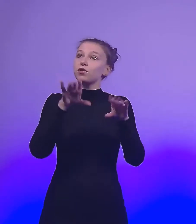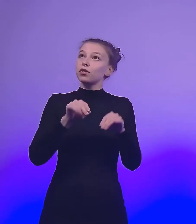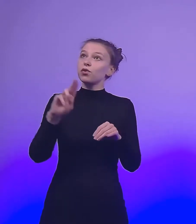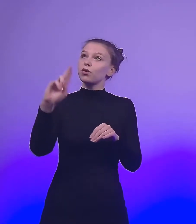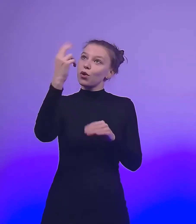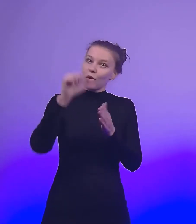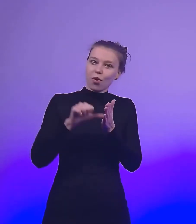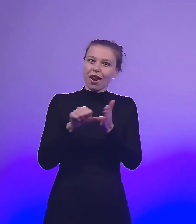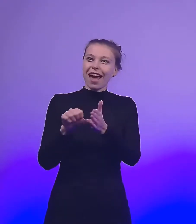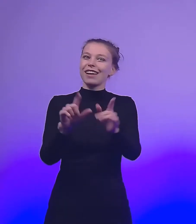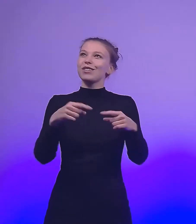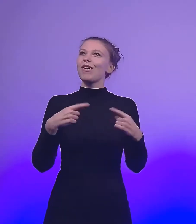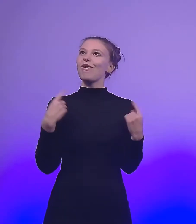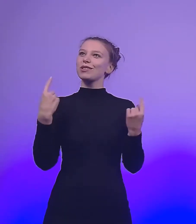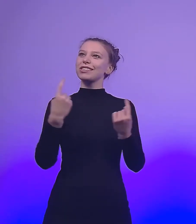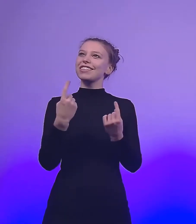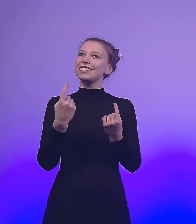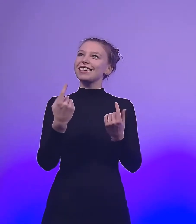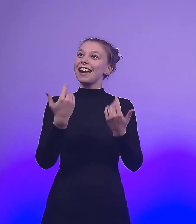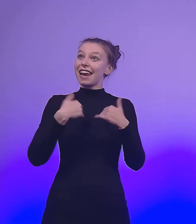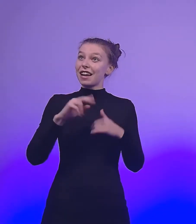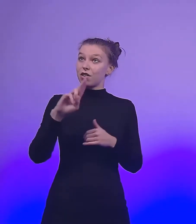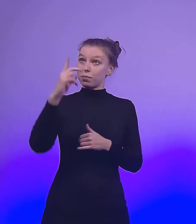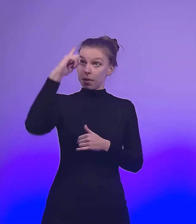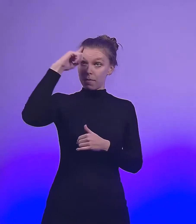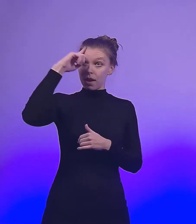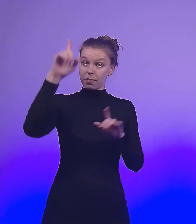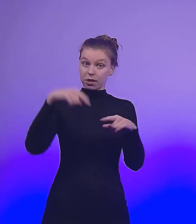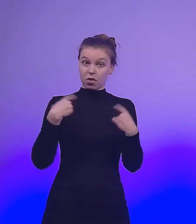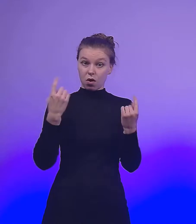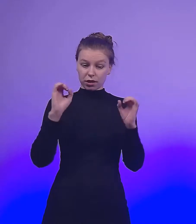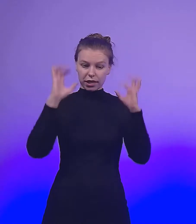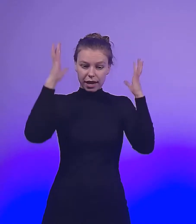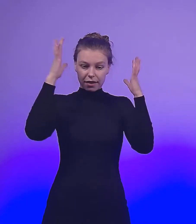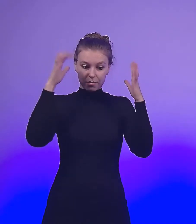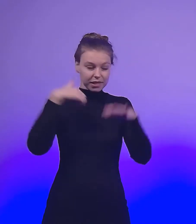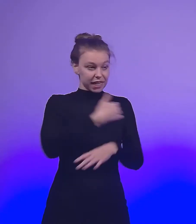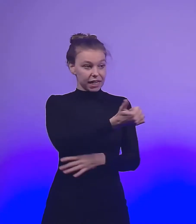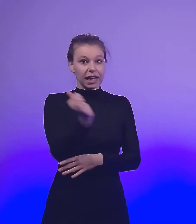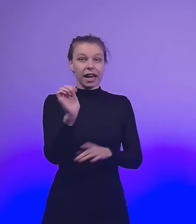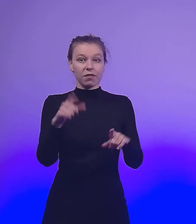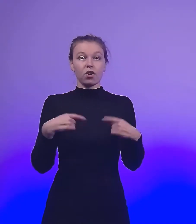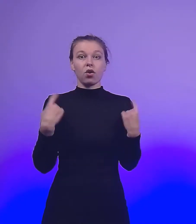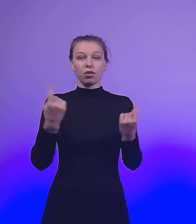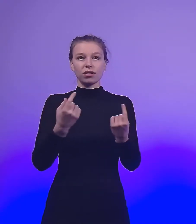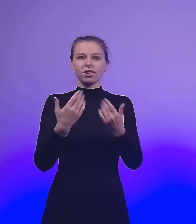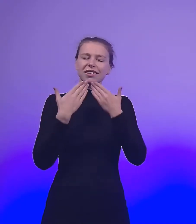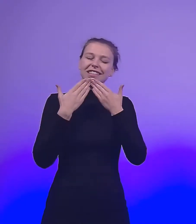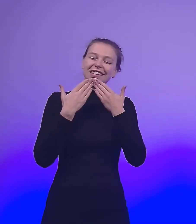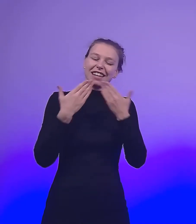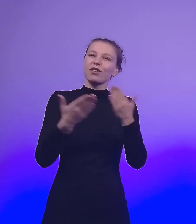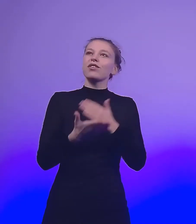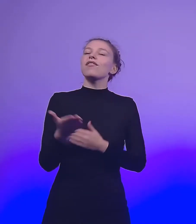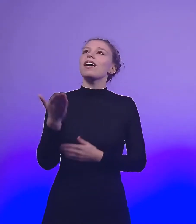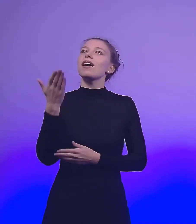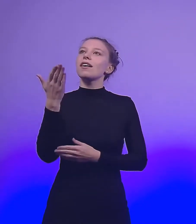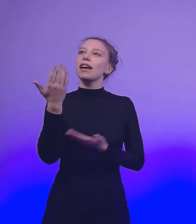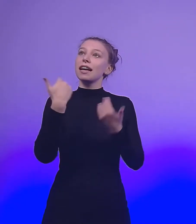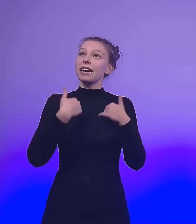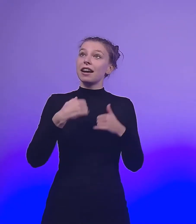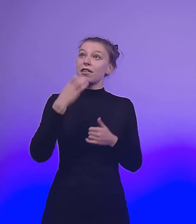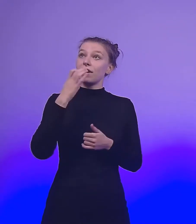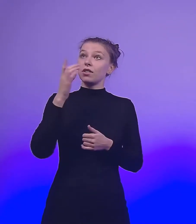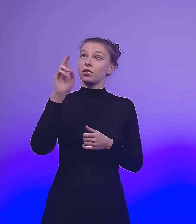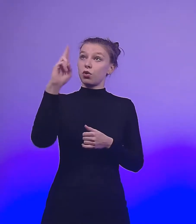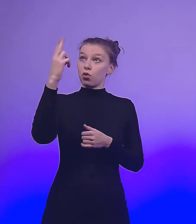ons. Heer, u hebt een plan met ons leven voor een ieder van ons. Dank u wel daarvoor. Heer, en wilt u met